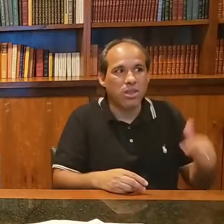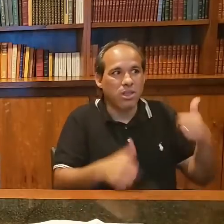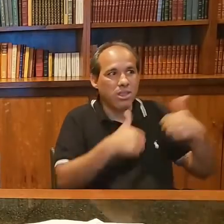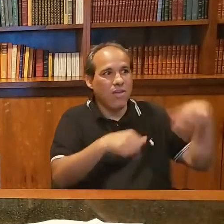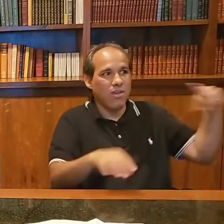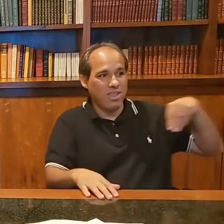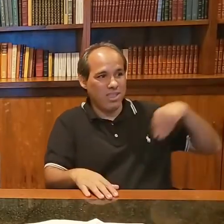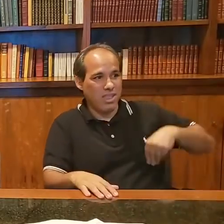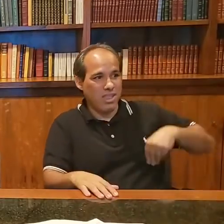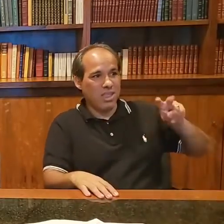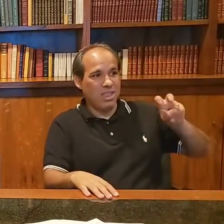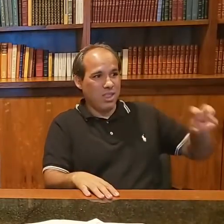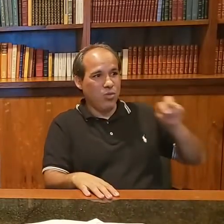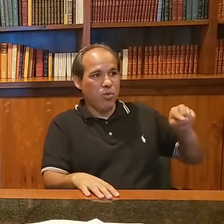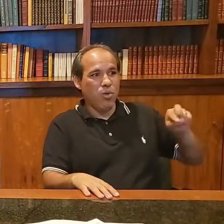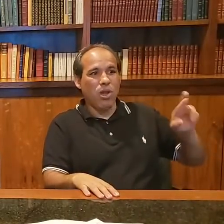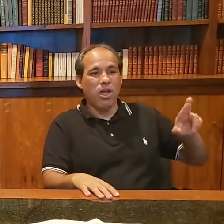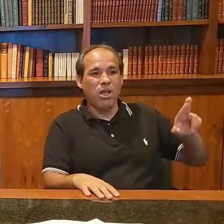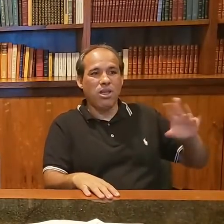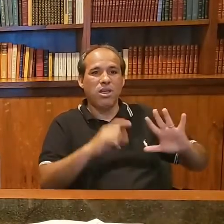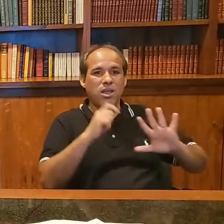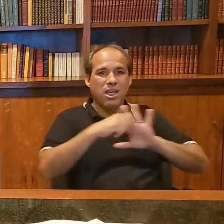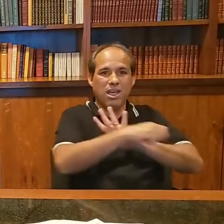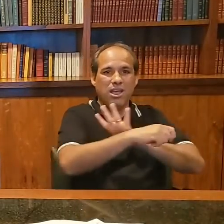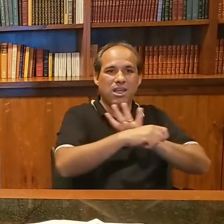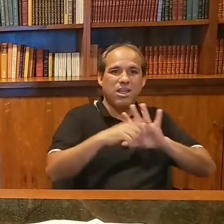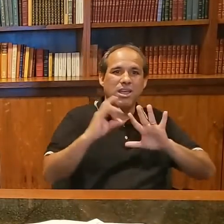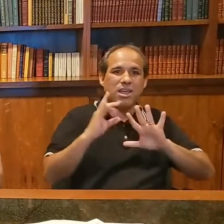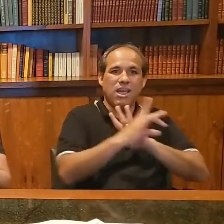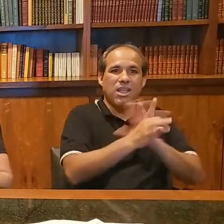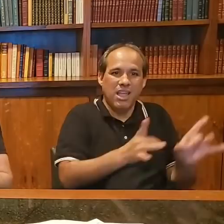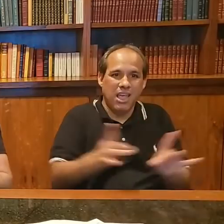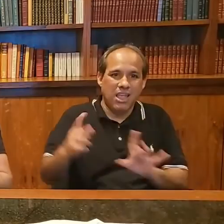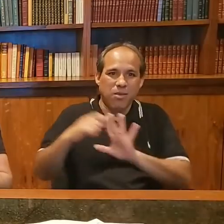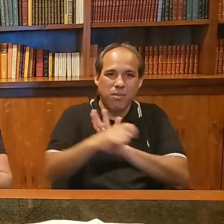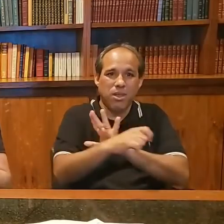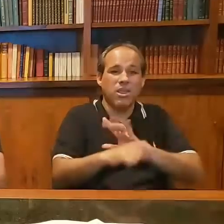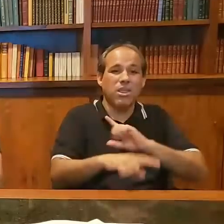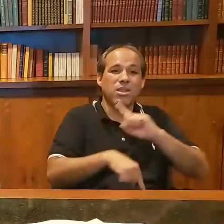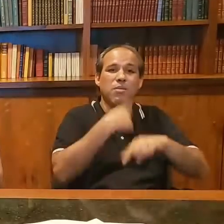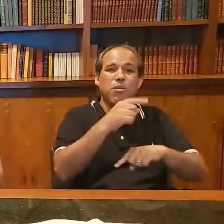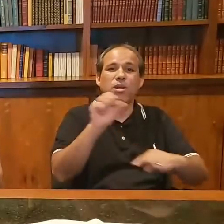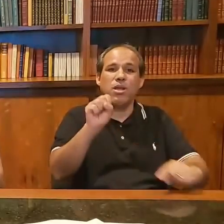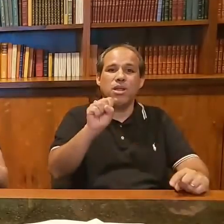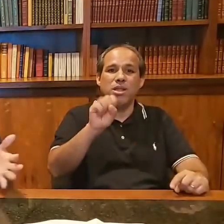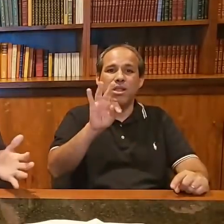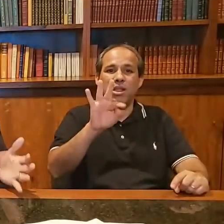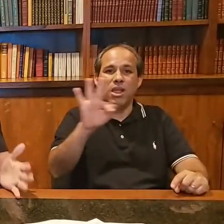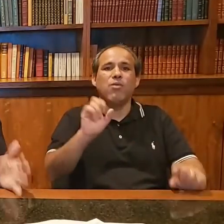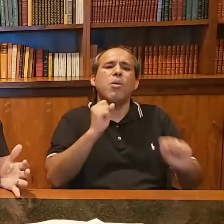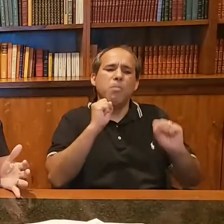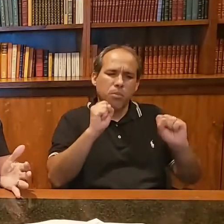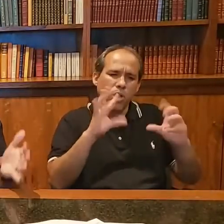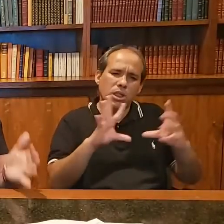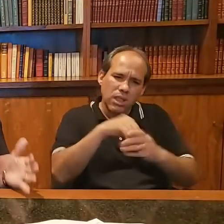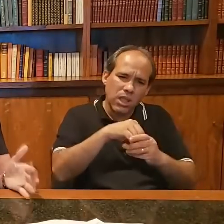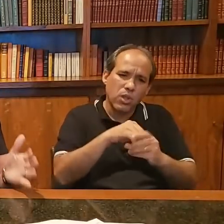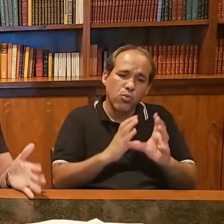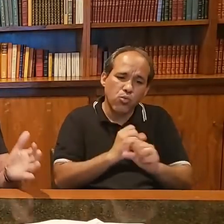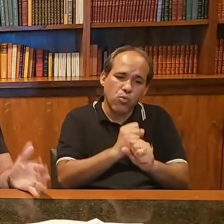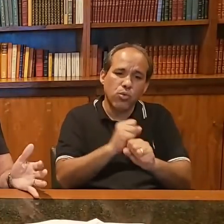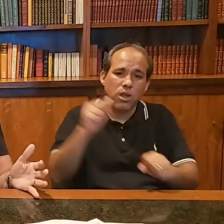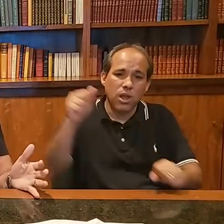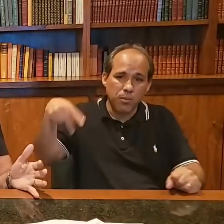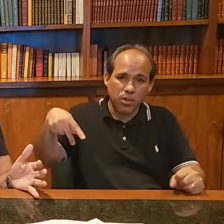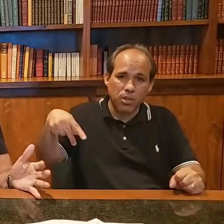deles. Tá? E o que o Supremo decidiu? Que ele poderia acumular os proventos, a sua